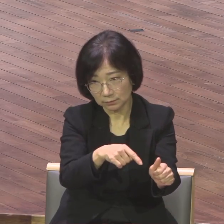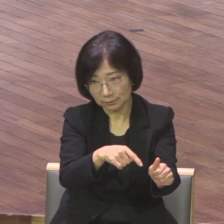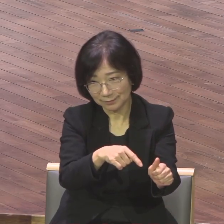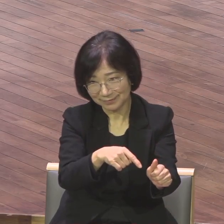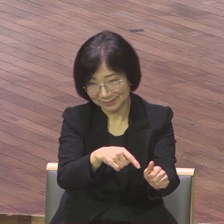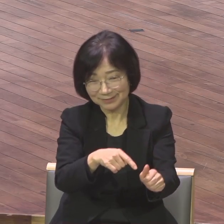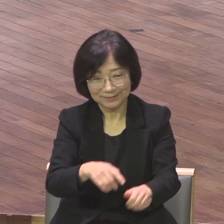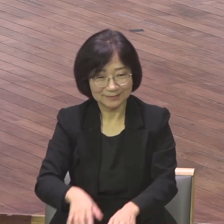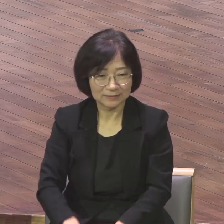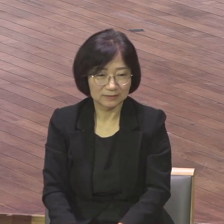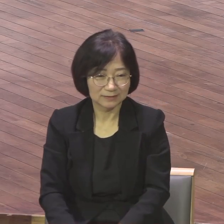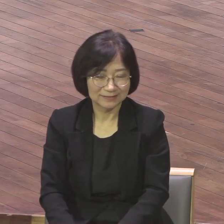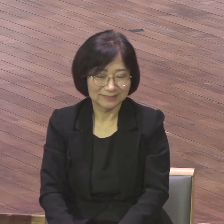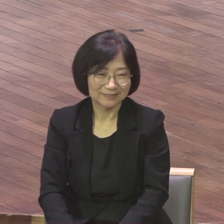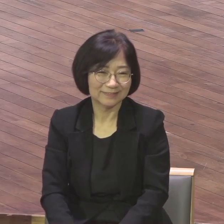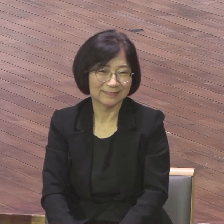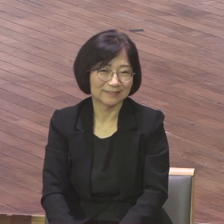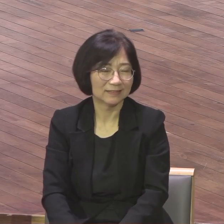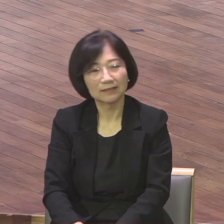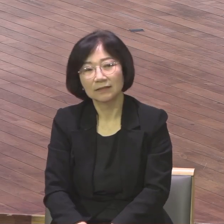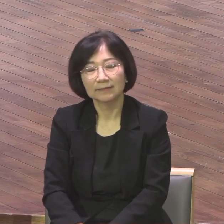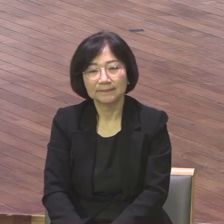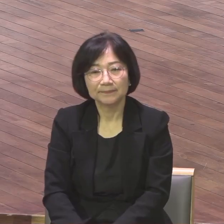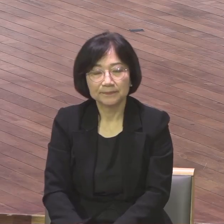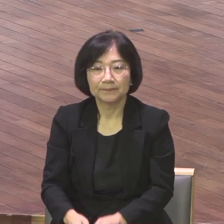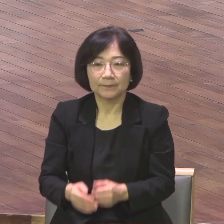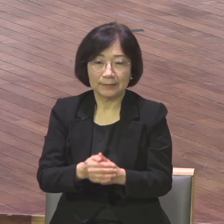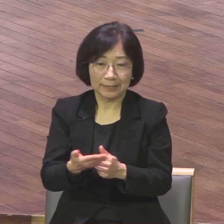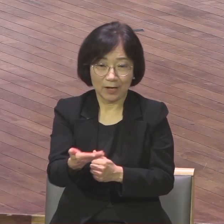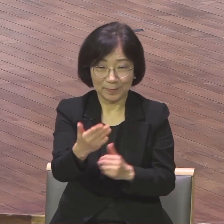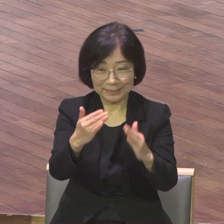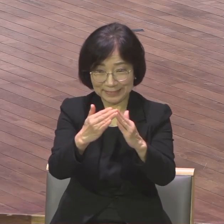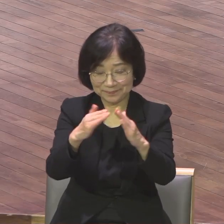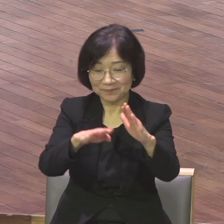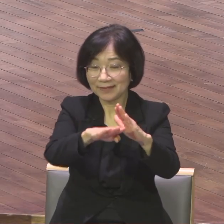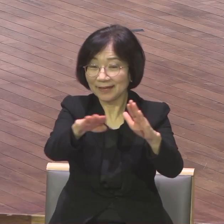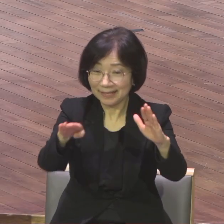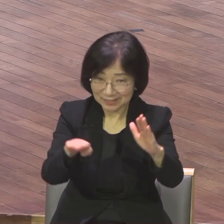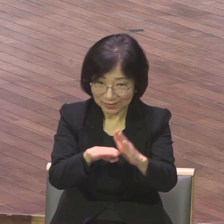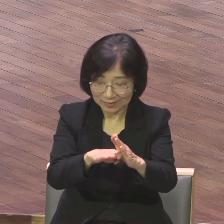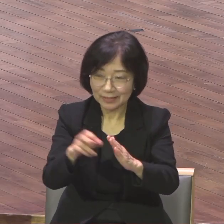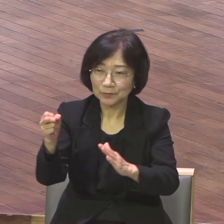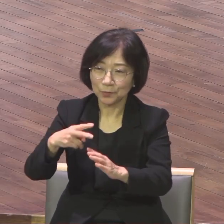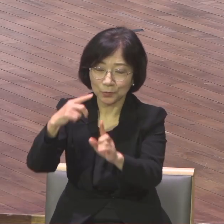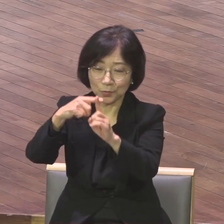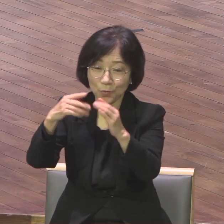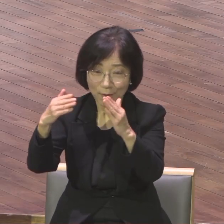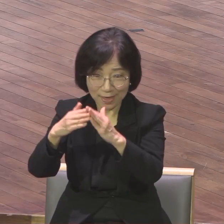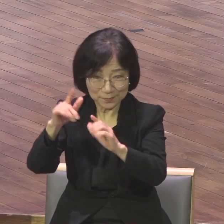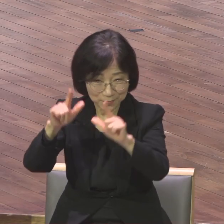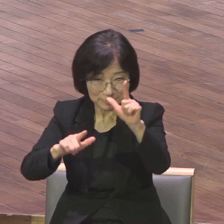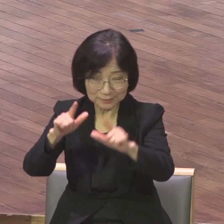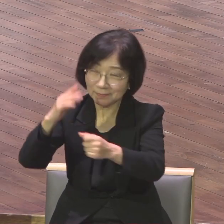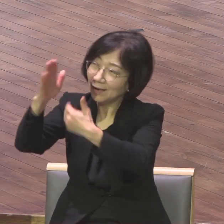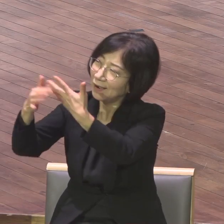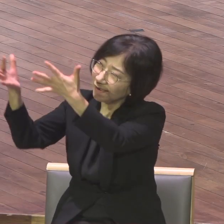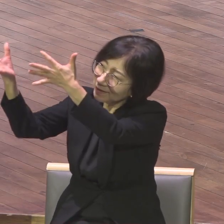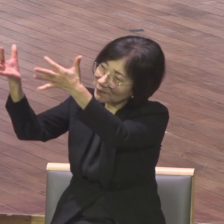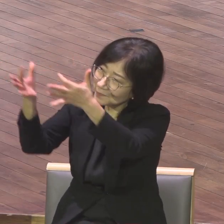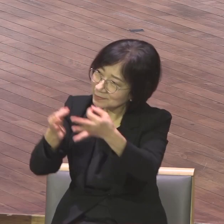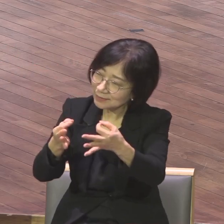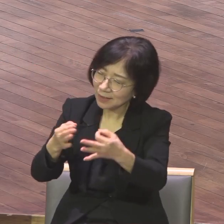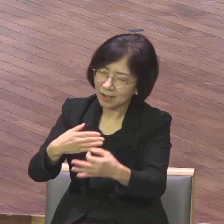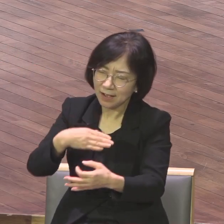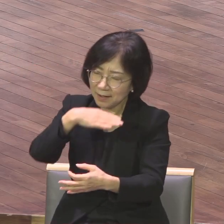죽인 일 한 거는 사단이 하는 거예요. 그래서 여러분의 가정과 영혼 공동체가 하나님 앞에서 가장 합당한 공동체로